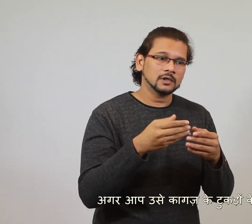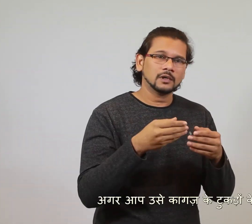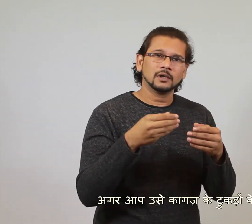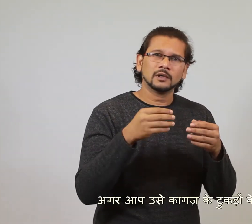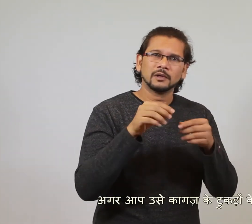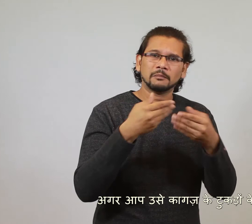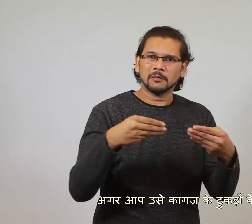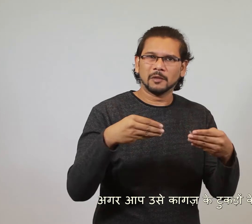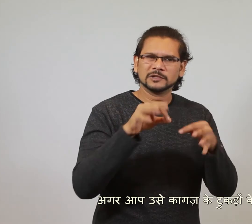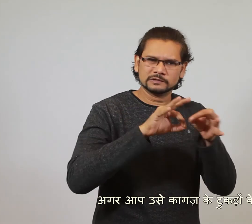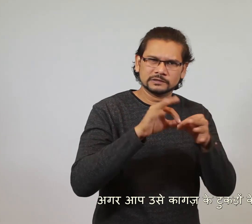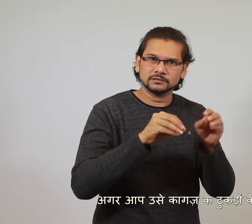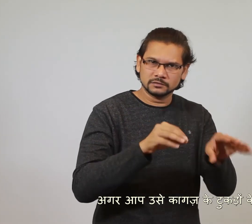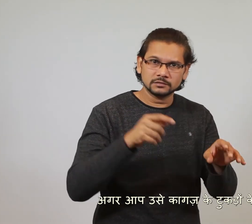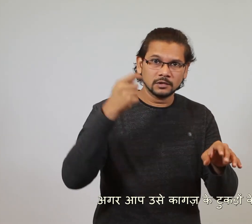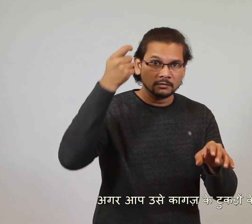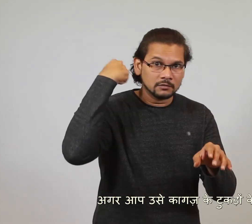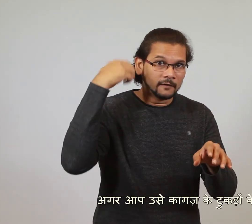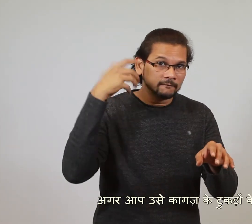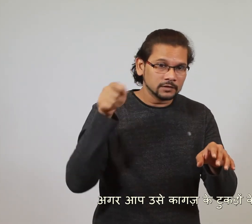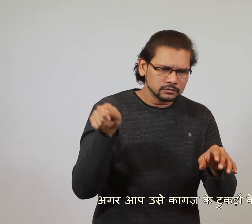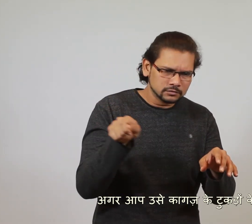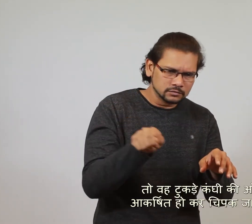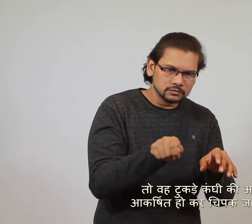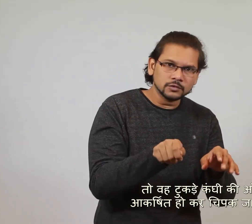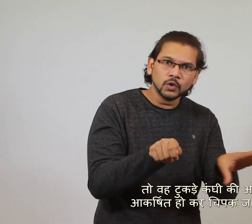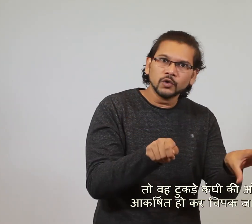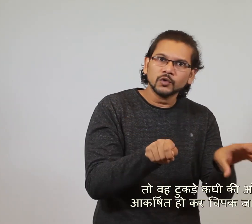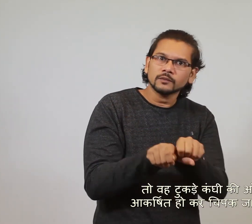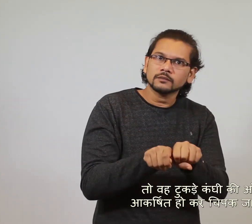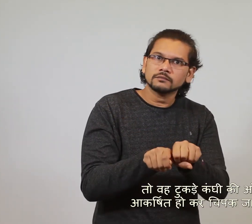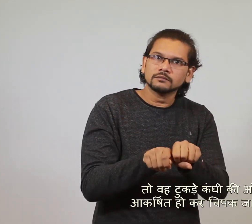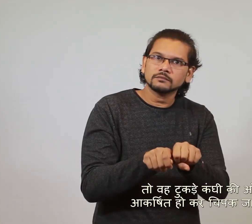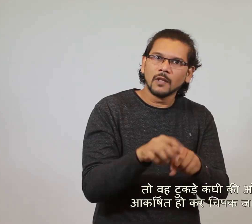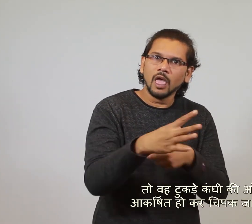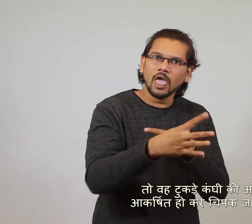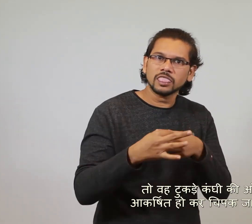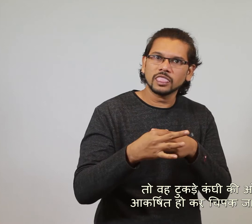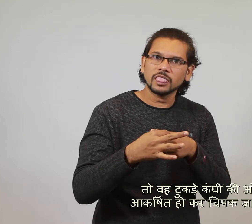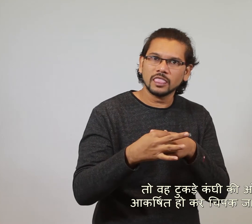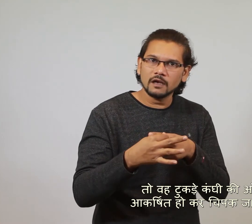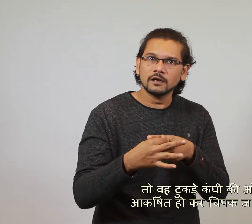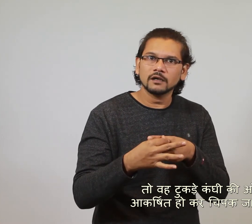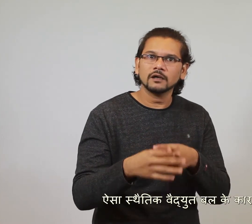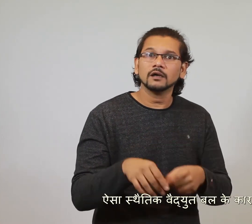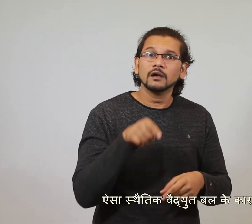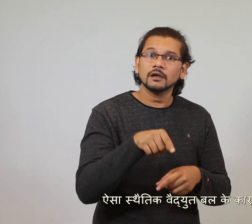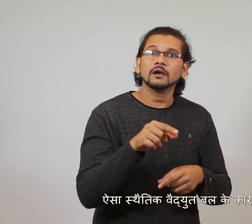अगर आप उसे कागस के टुकडों के पांस लाएं तो वो टुकडे कंगी की और आकरशित होकर चिपक जाएंगे